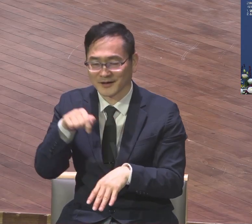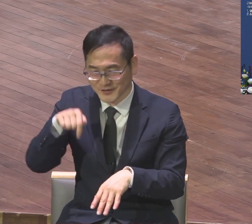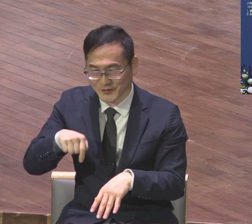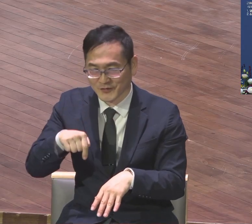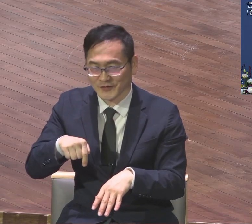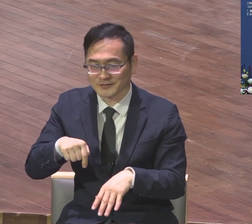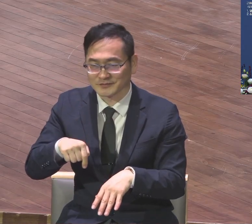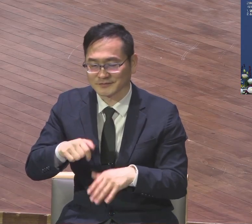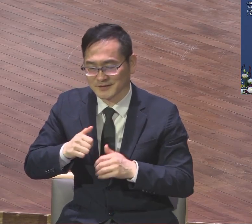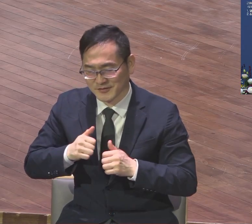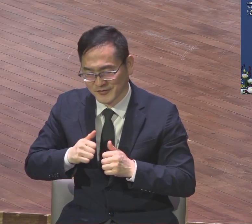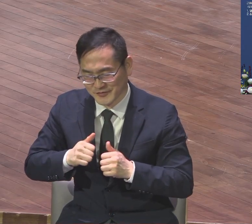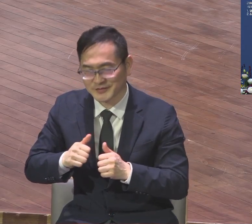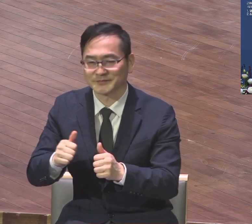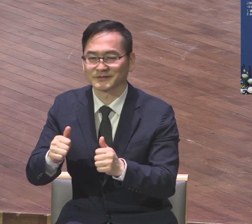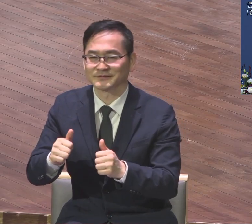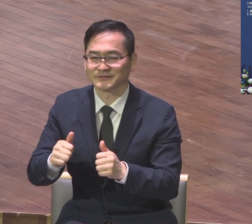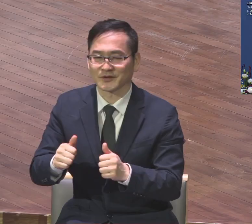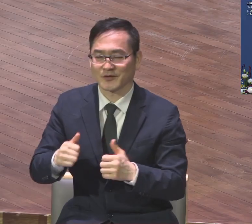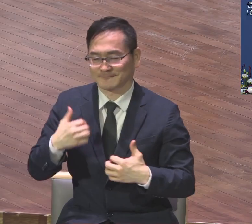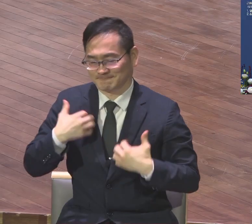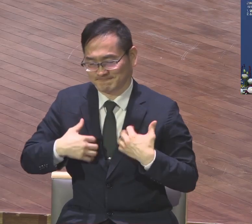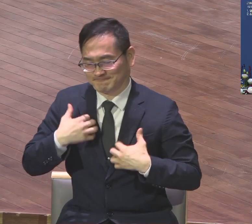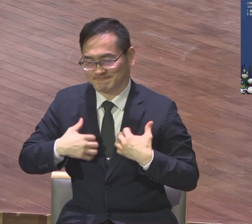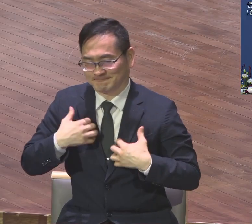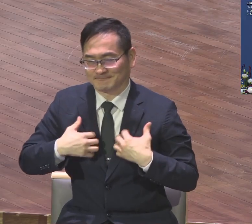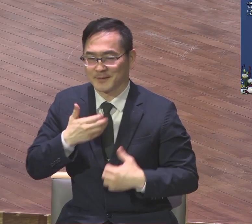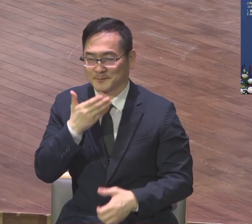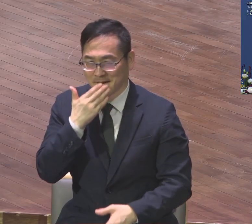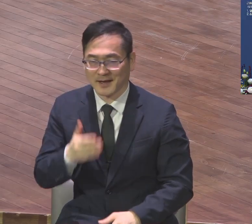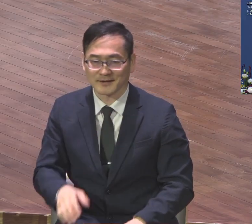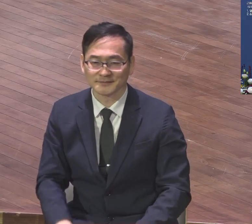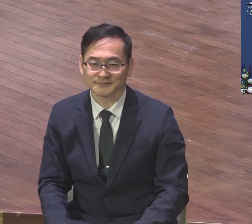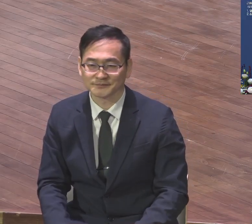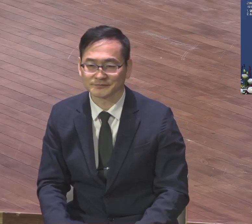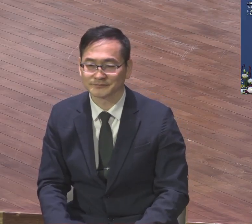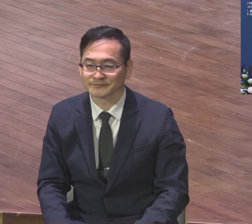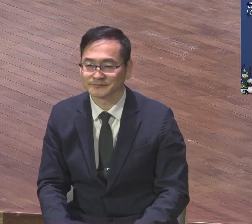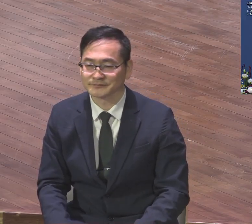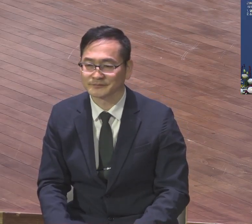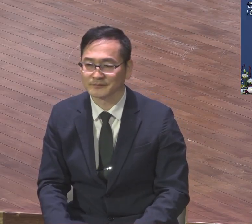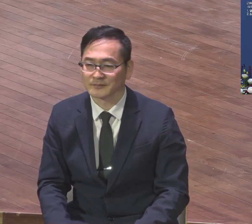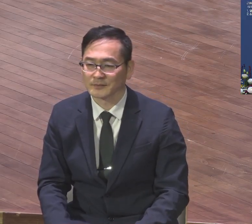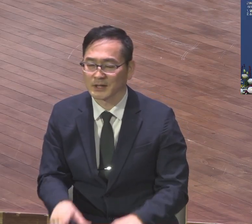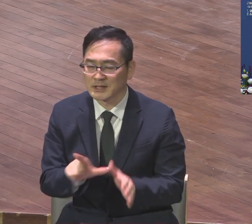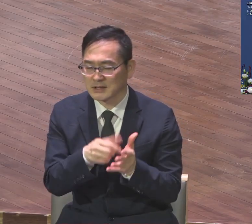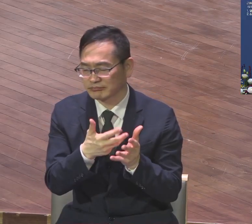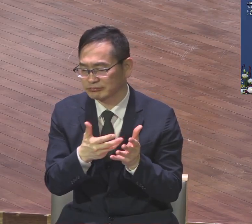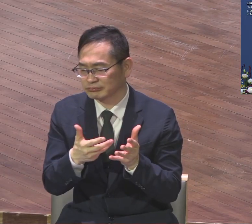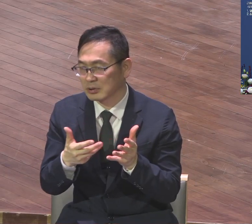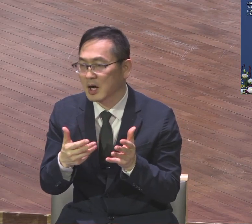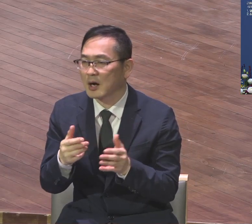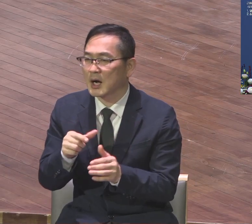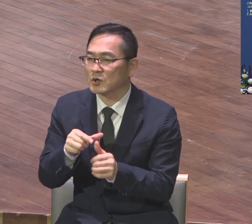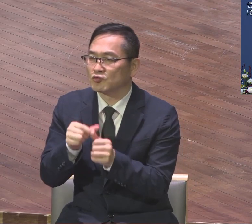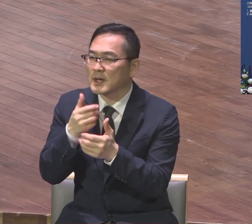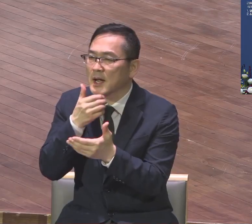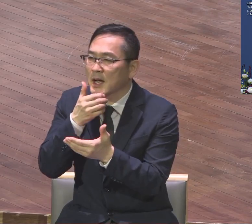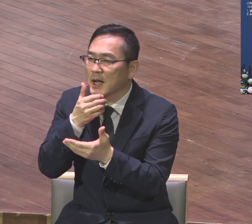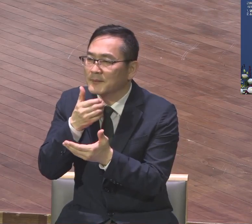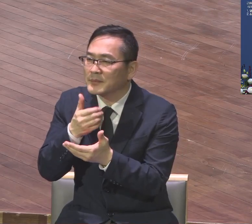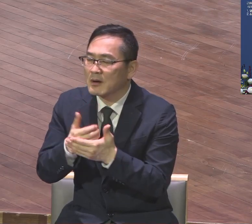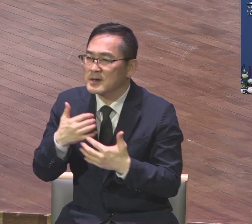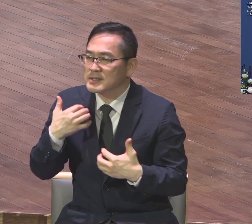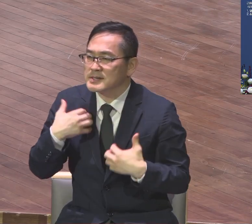바랍니다. 그리고 영계의 모든 성도님들은 시간이 흐를수록 더 깊은 구원의 감격 속에 딴 생각하지 말고 딴짓 하지